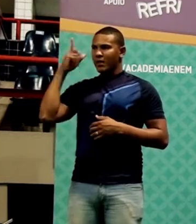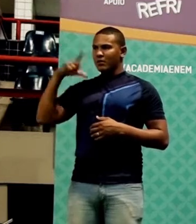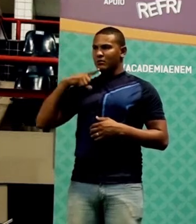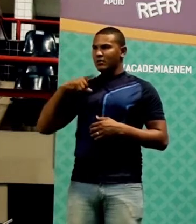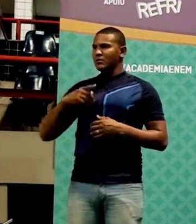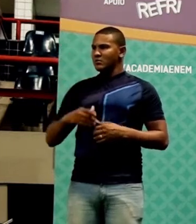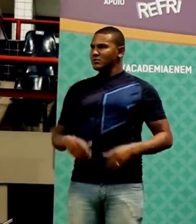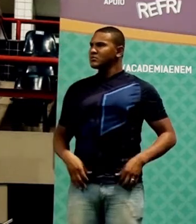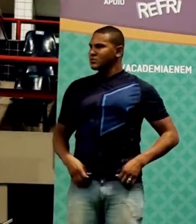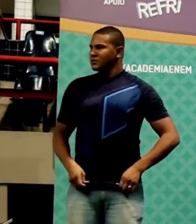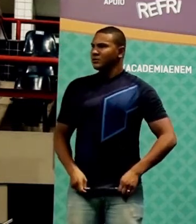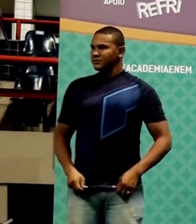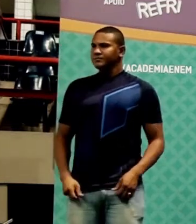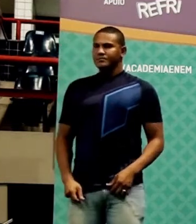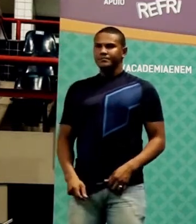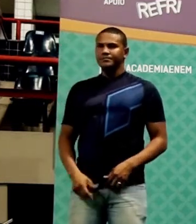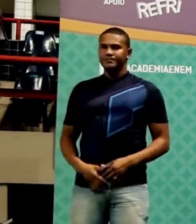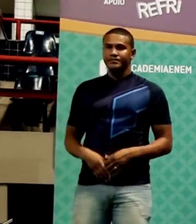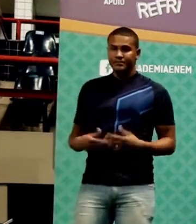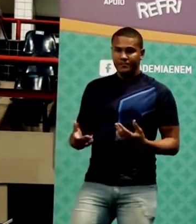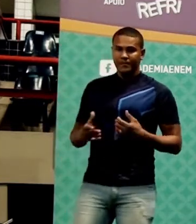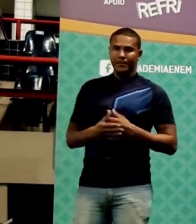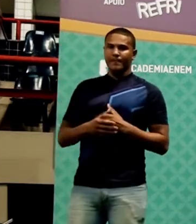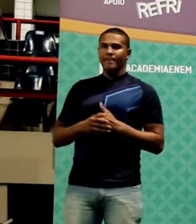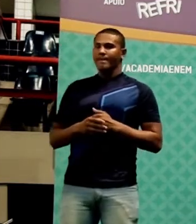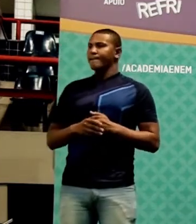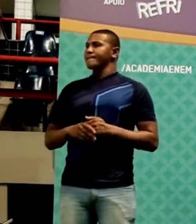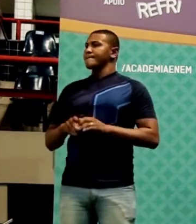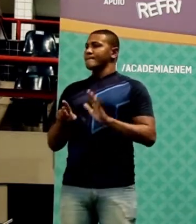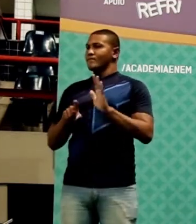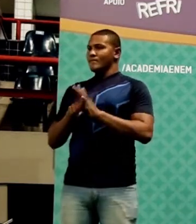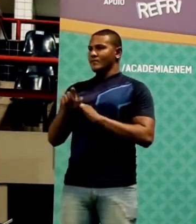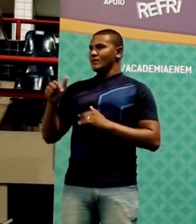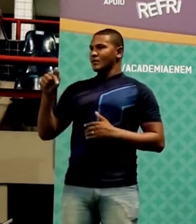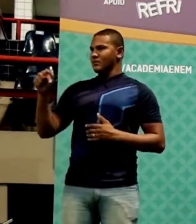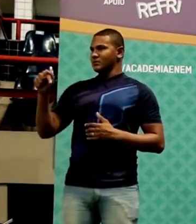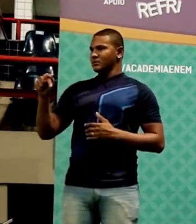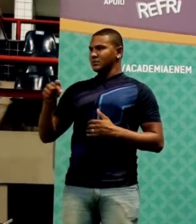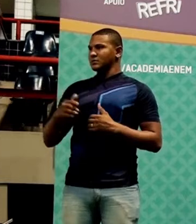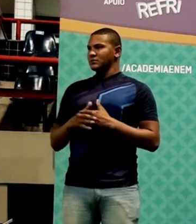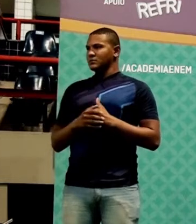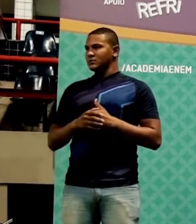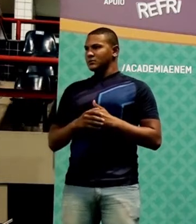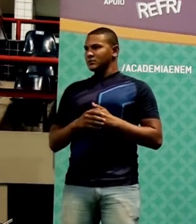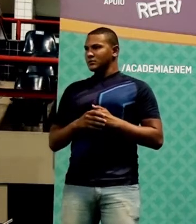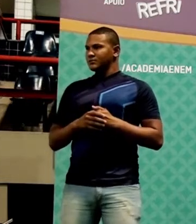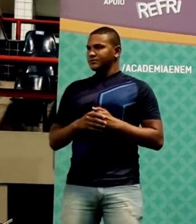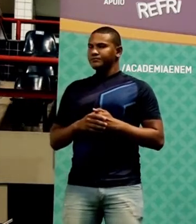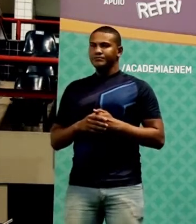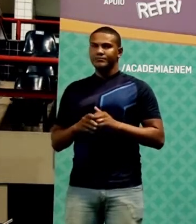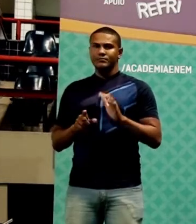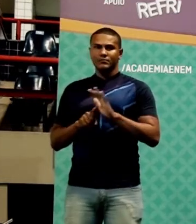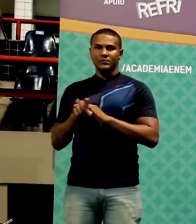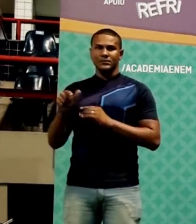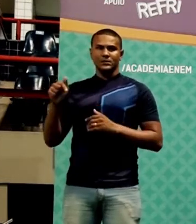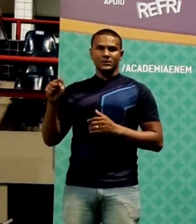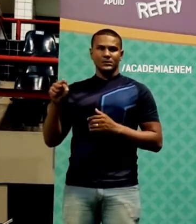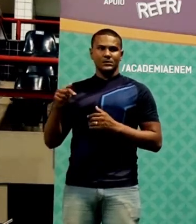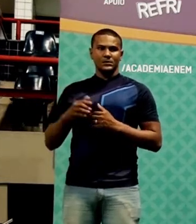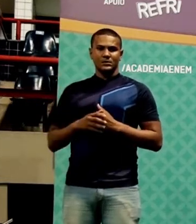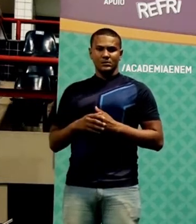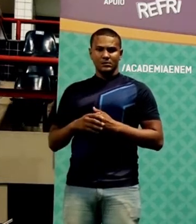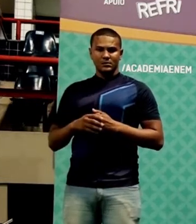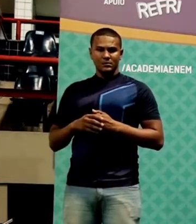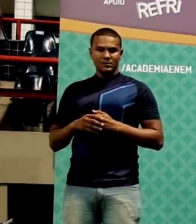questão 7, vocês estão vendo uma prática comum em academia. Essa barra.